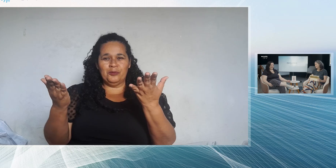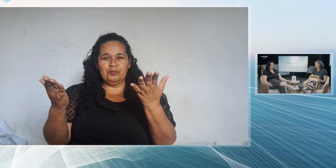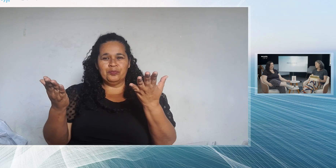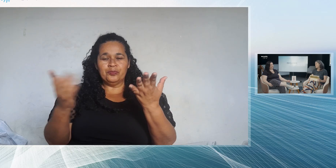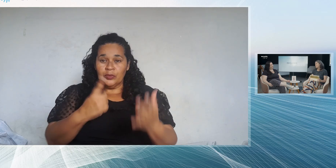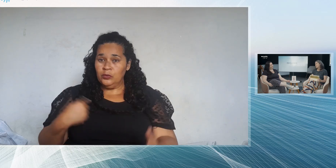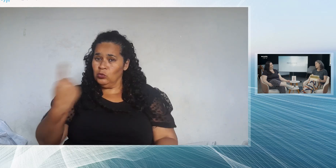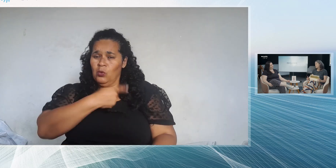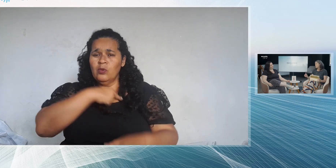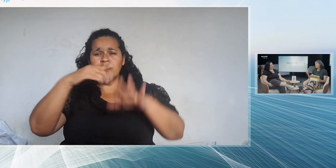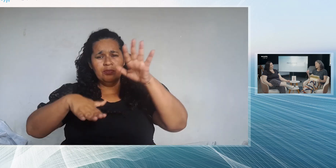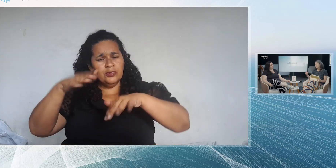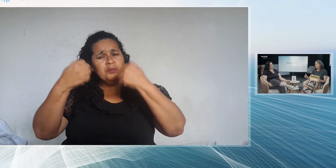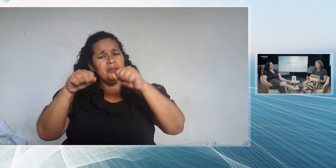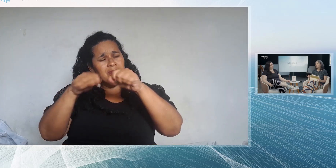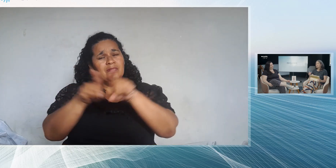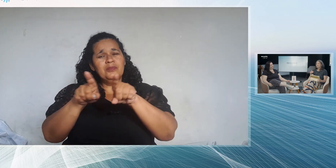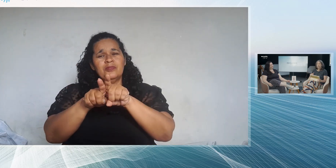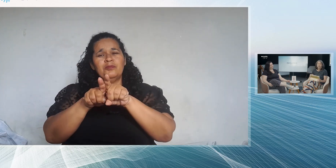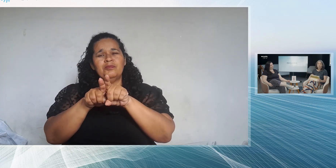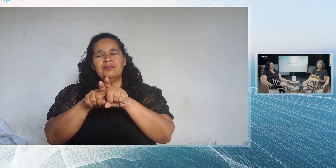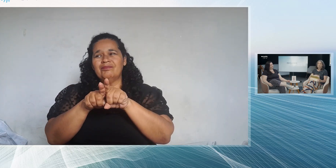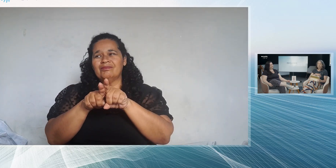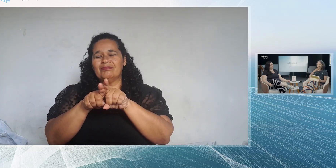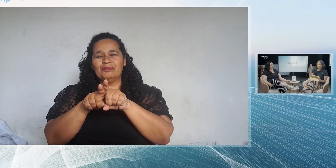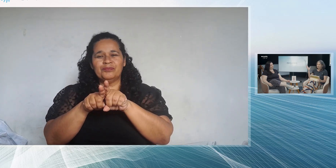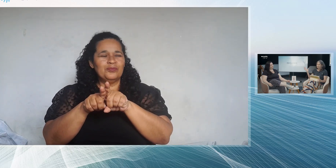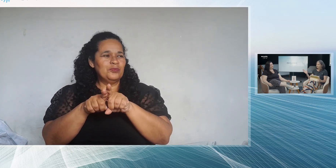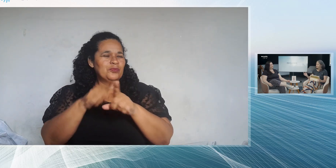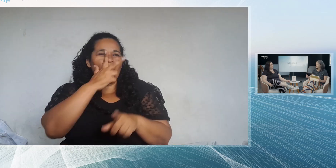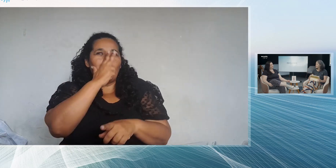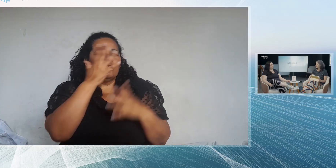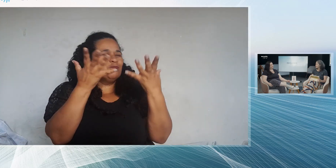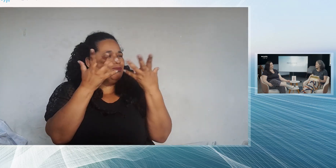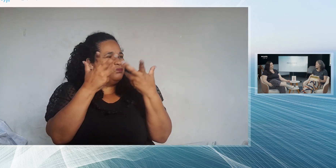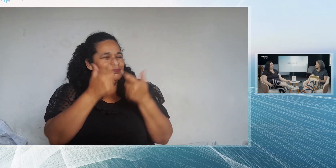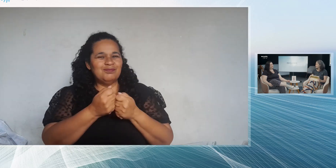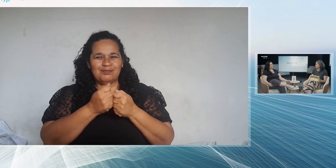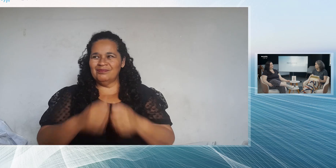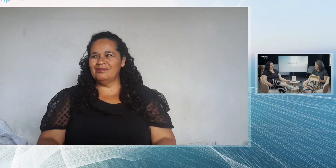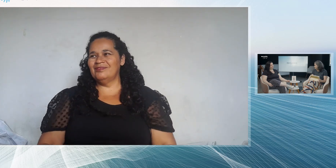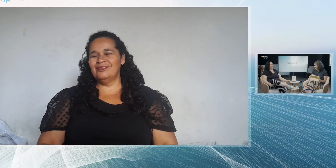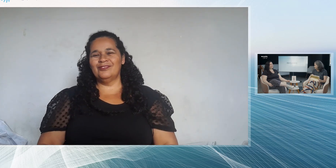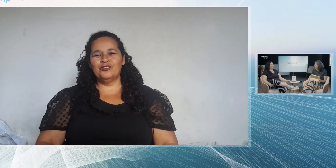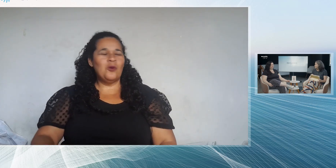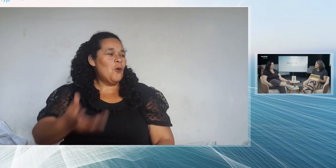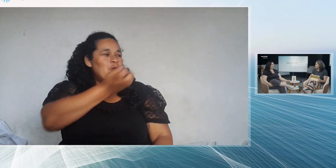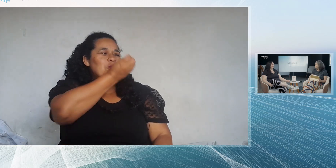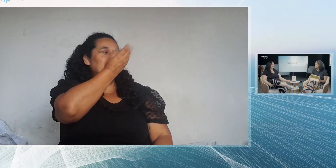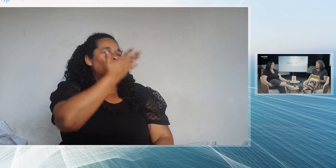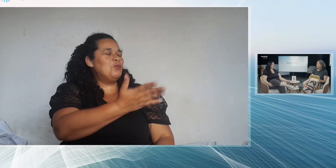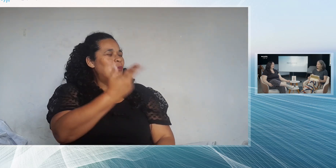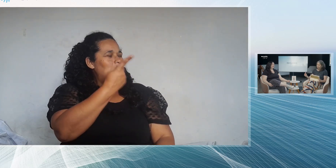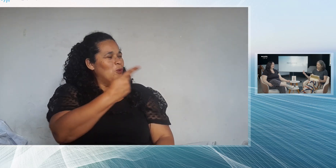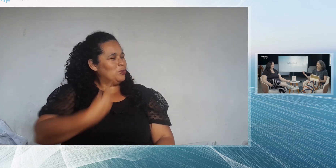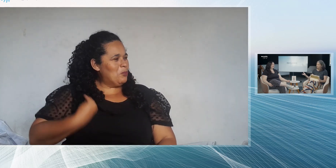Eu que agradeço. Deus continue abençoando você, Também. Gustavo, assim, levando vocês para caminhos maiores. E